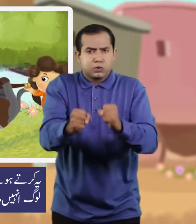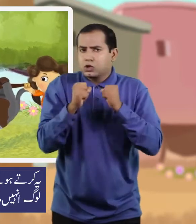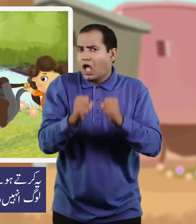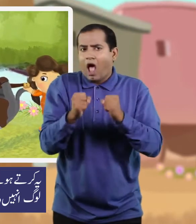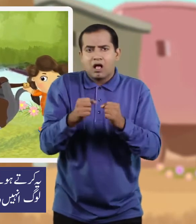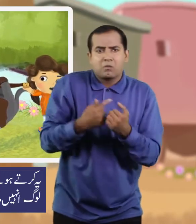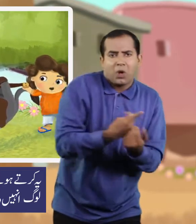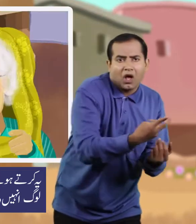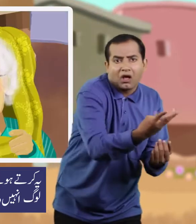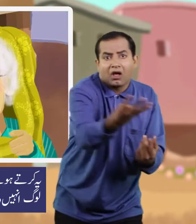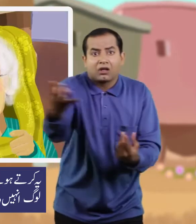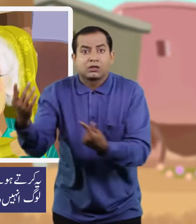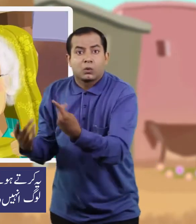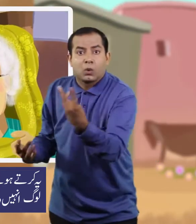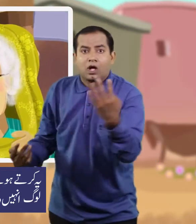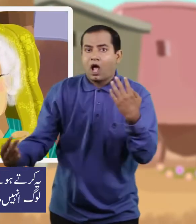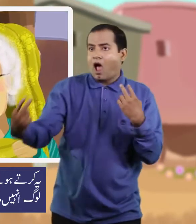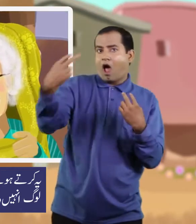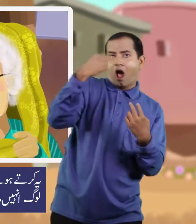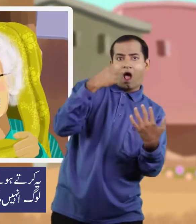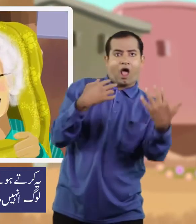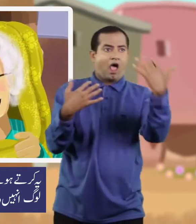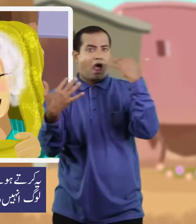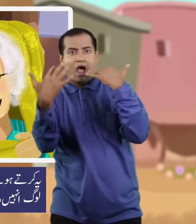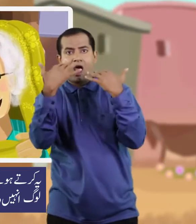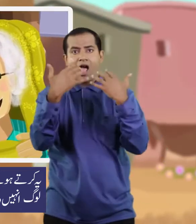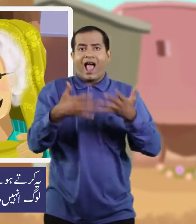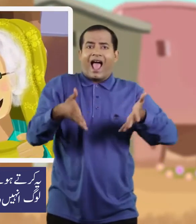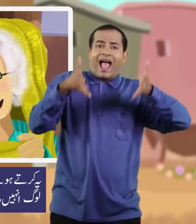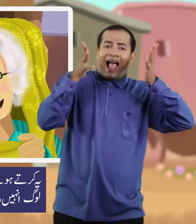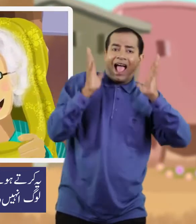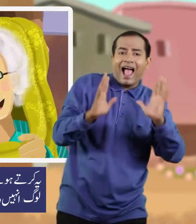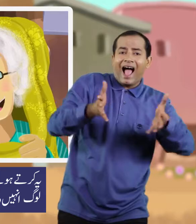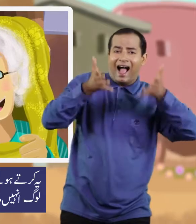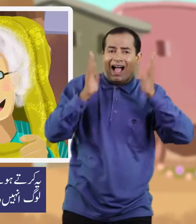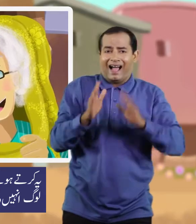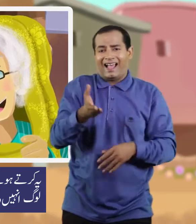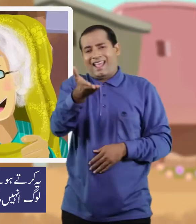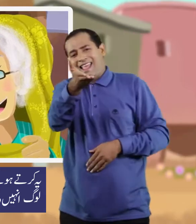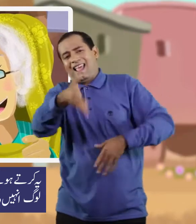और एर्द गेर्द सारे लोग उन्हें देखकर उन्चा उन्चा हसने लगे